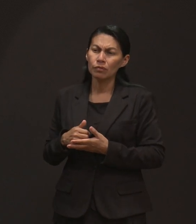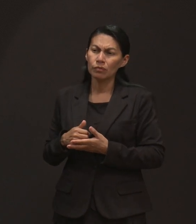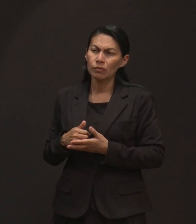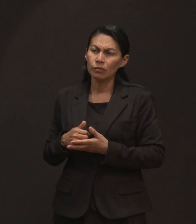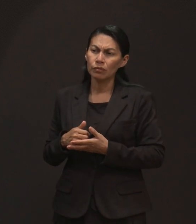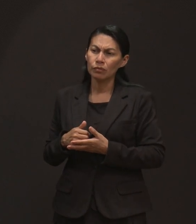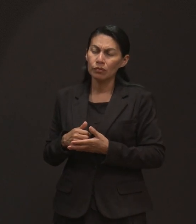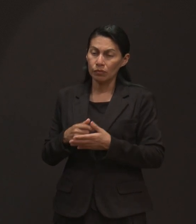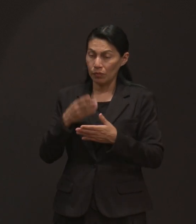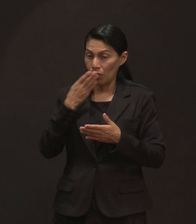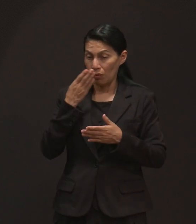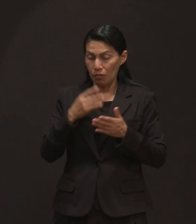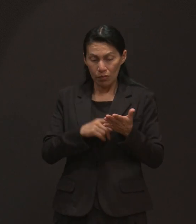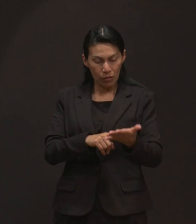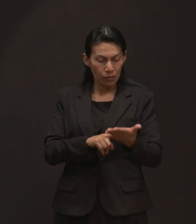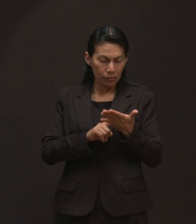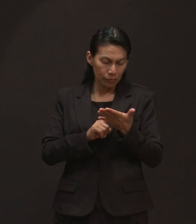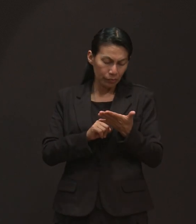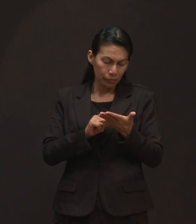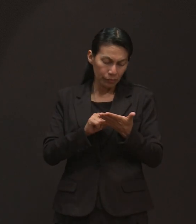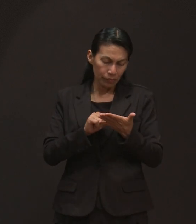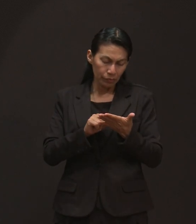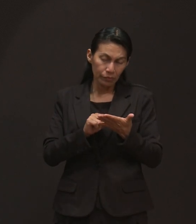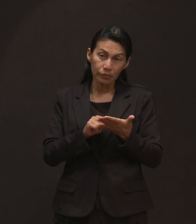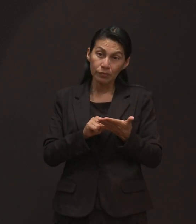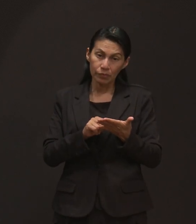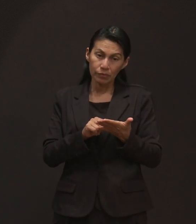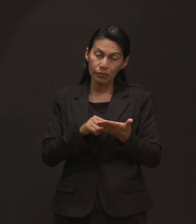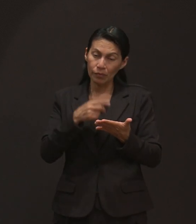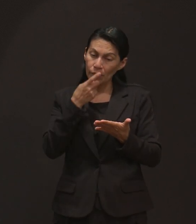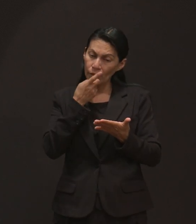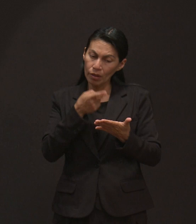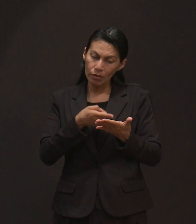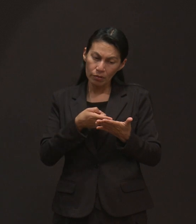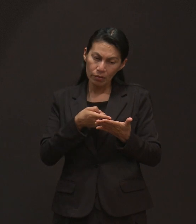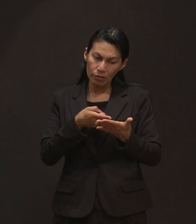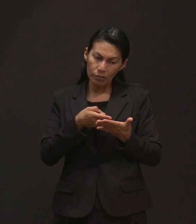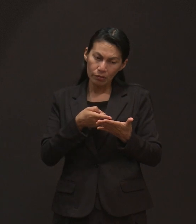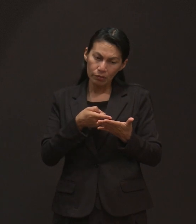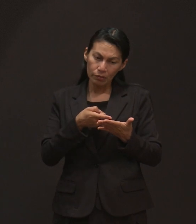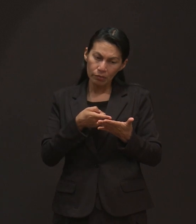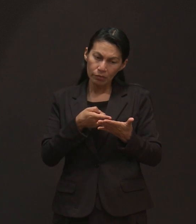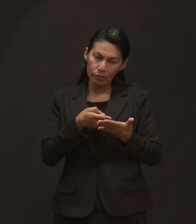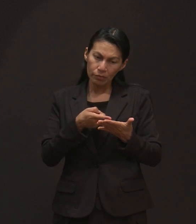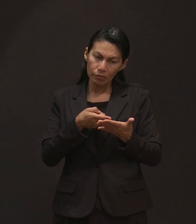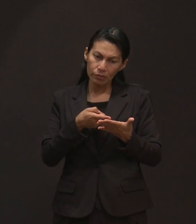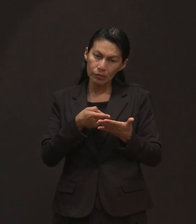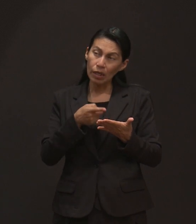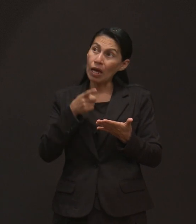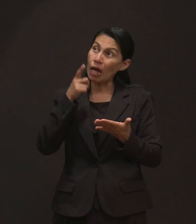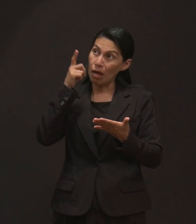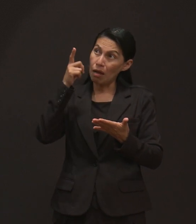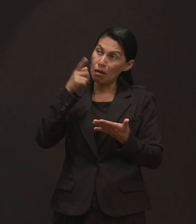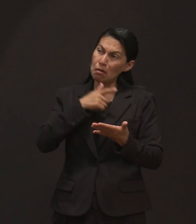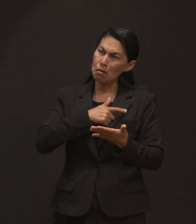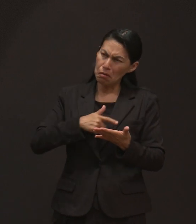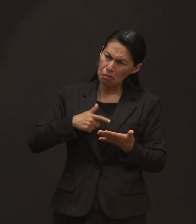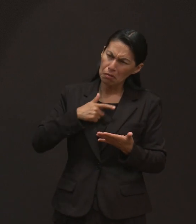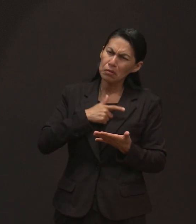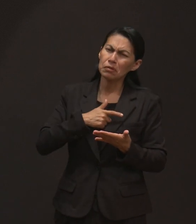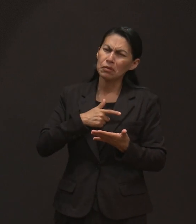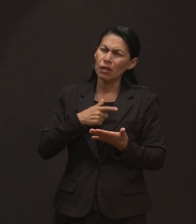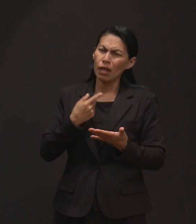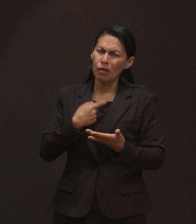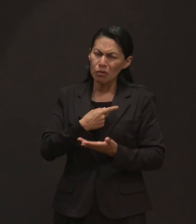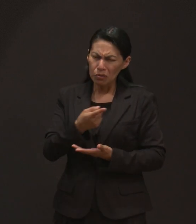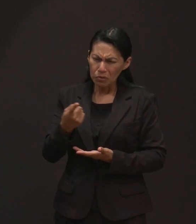provisto. En su palabra, la palabra de Dios, pues menciona que a Él le agrada que